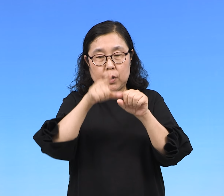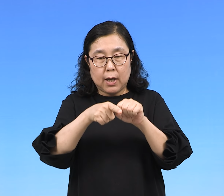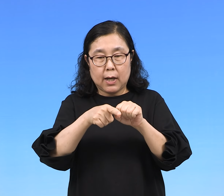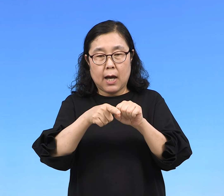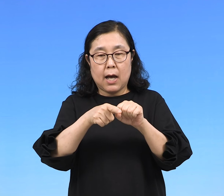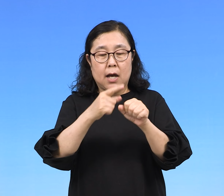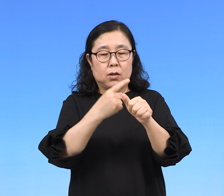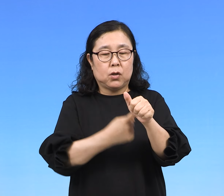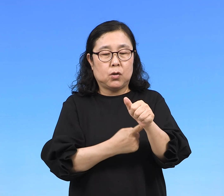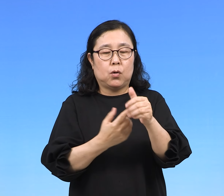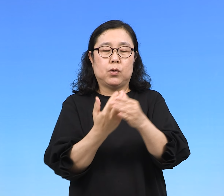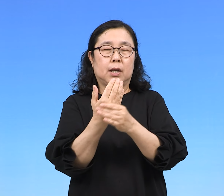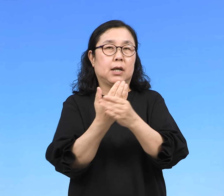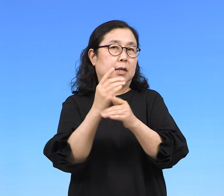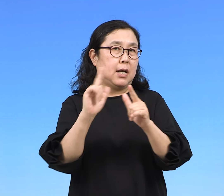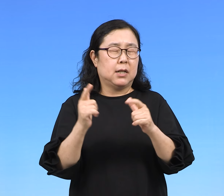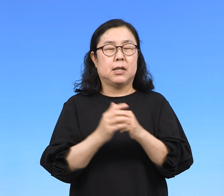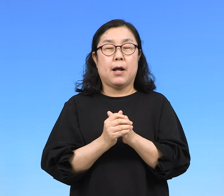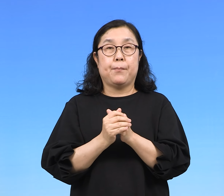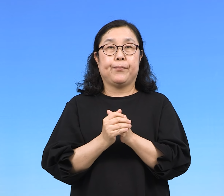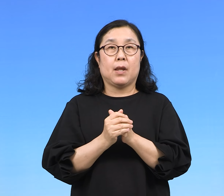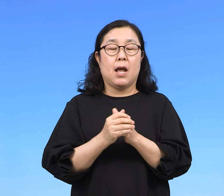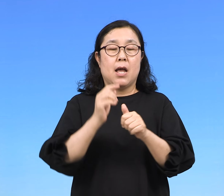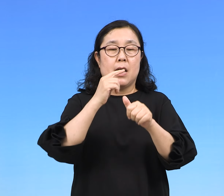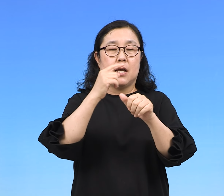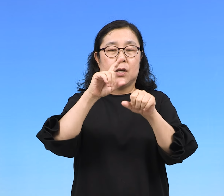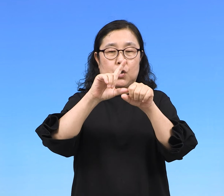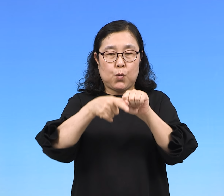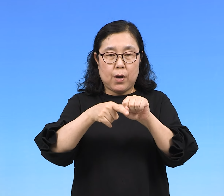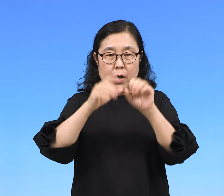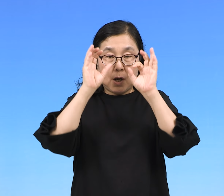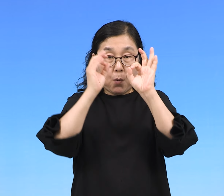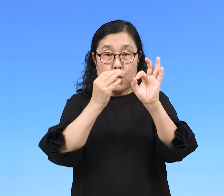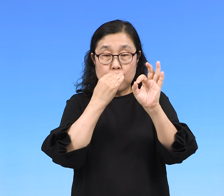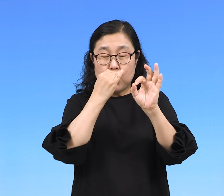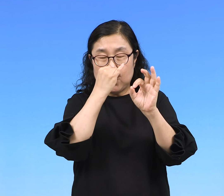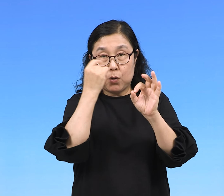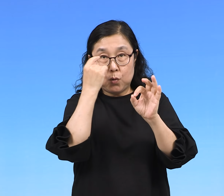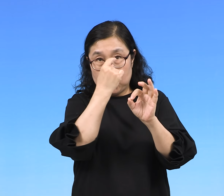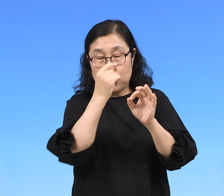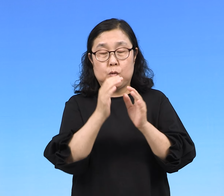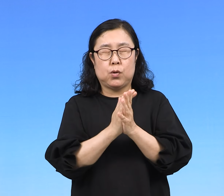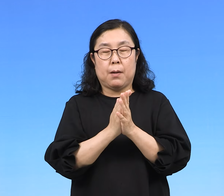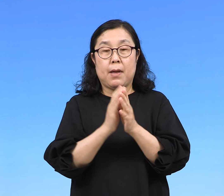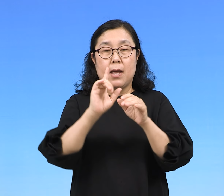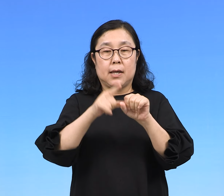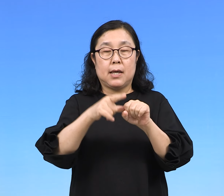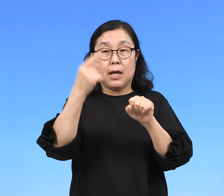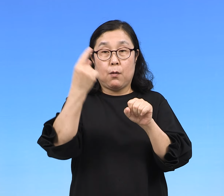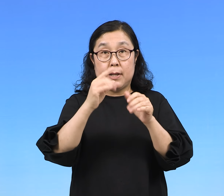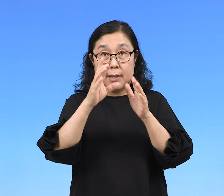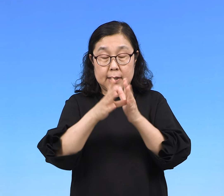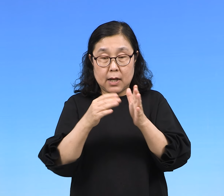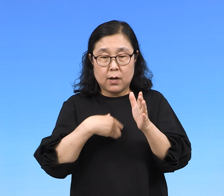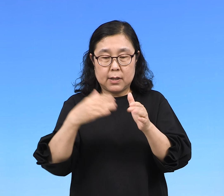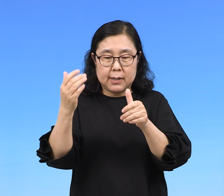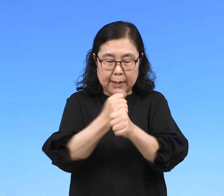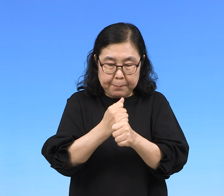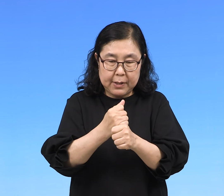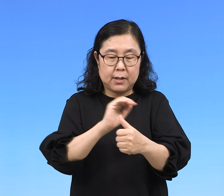단지 기회를 볼 줄 아는 눈과 기회가 왔을 때 기회를 포착할 수 있는 탁월한 능력이 있기